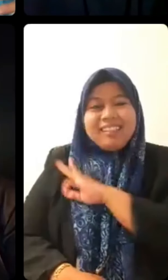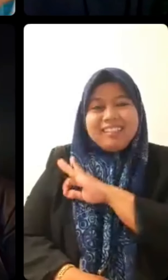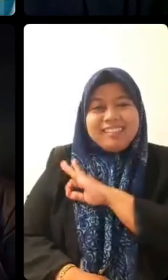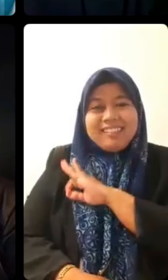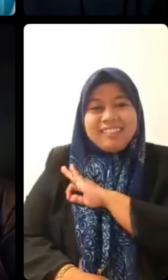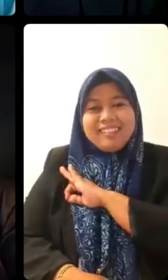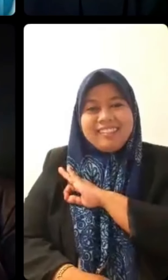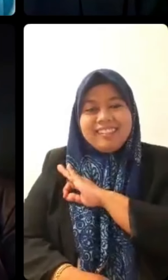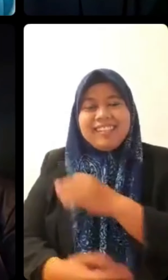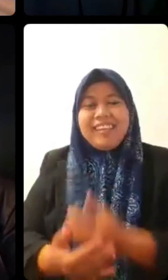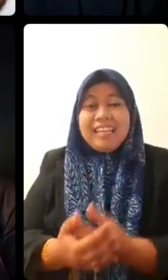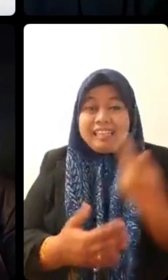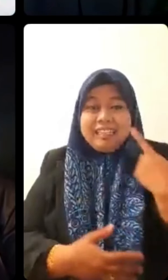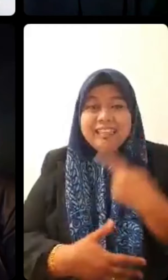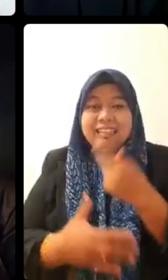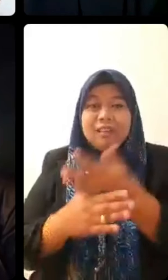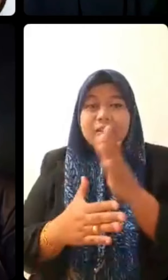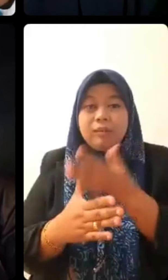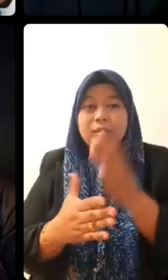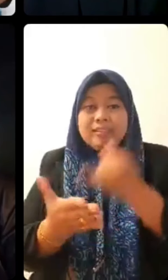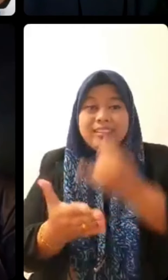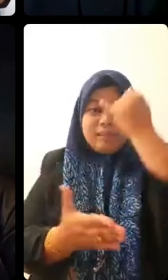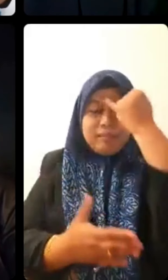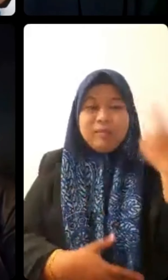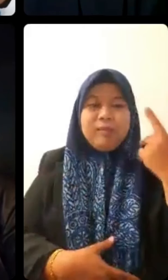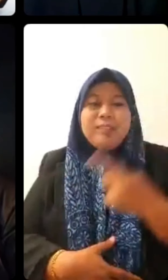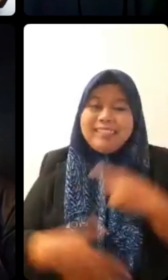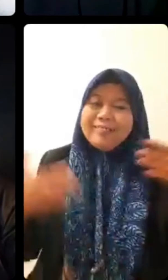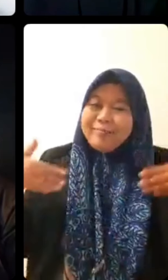kita mengembirakan orang.